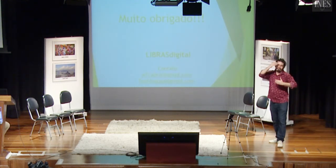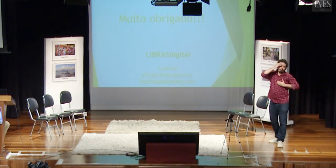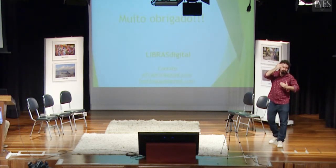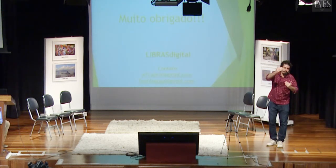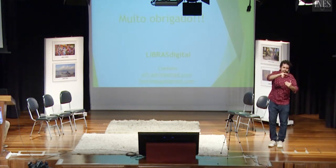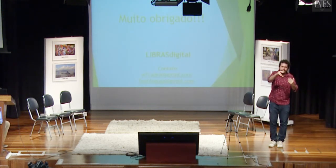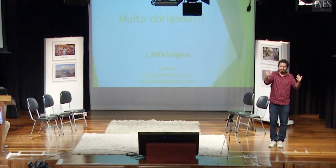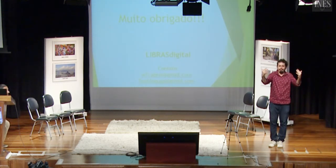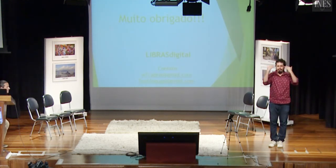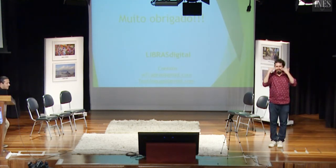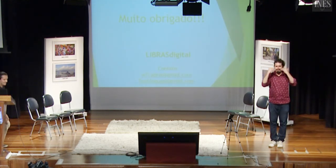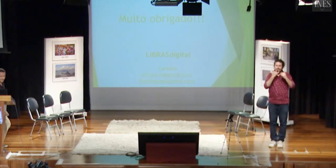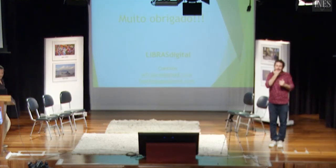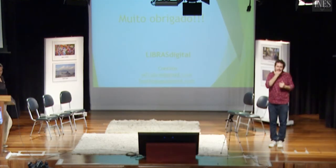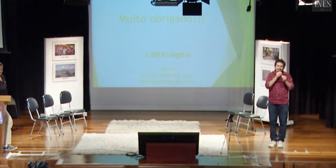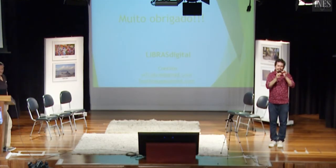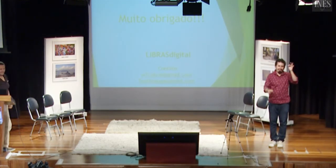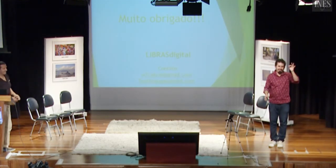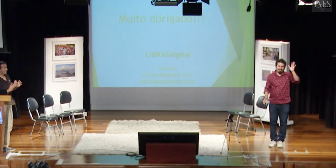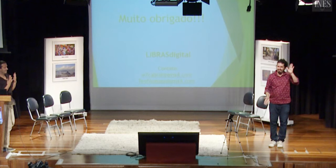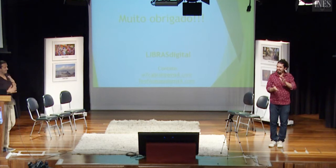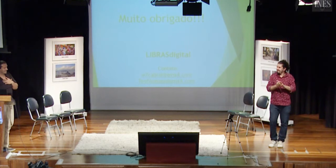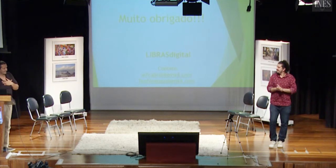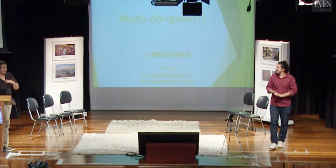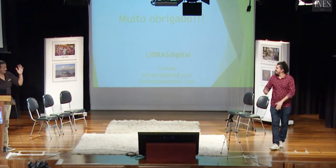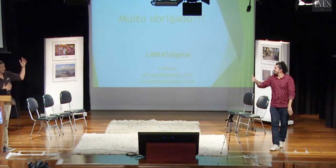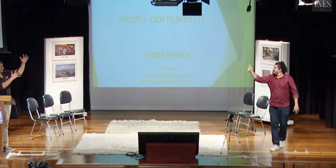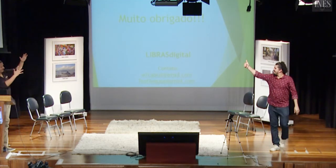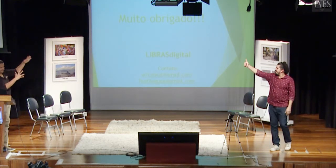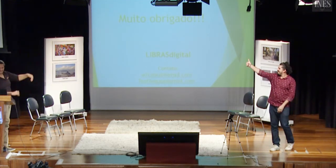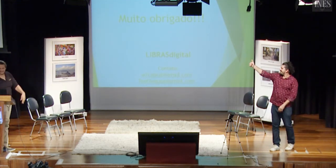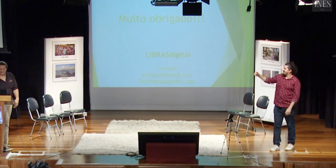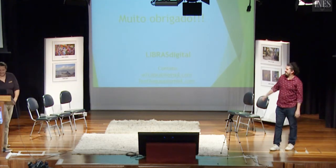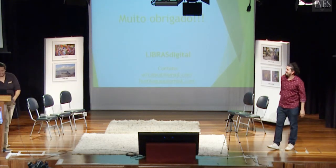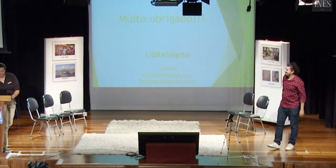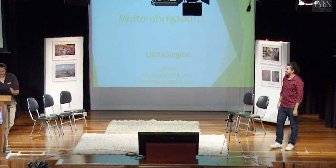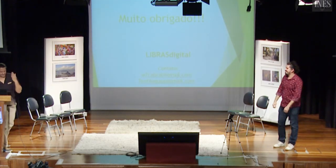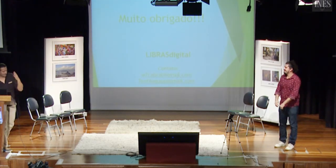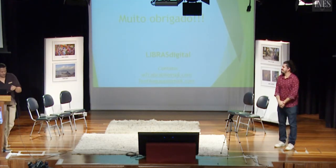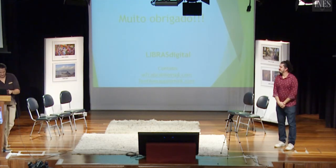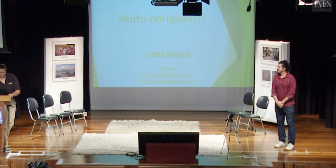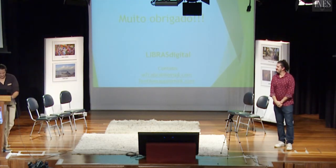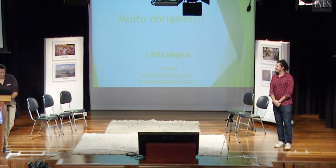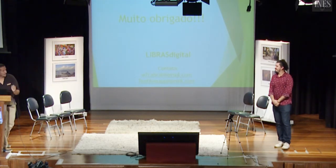Então eu quero agradecer, né? Muito obrigado pela atenção. Desculpa por ter me alongado. Muito obrigado. Eu que